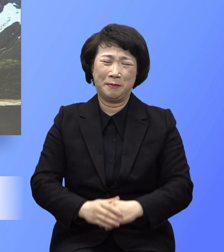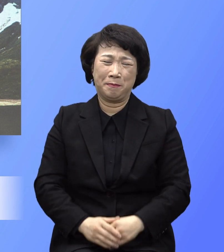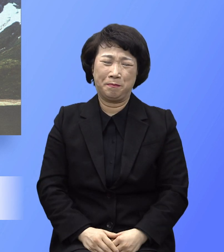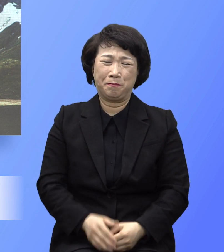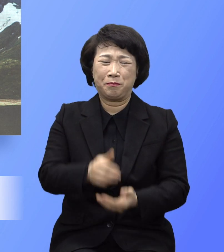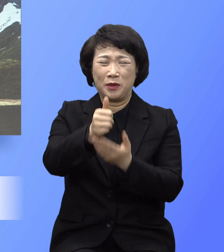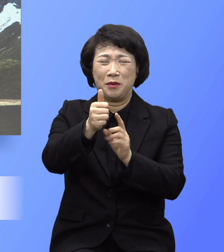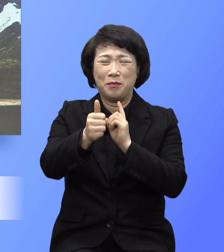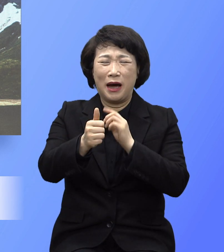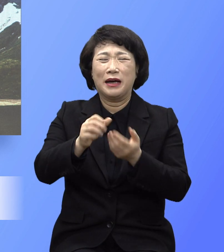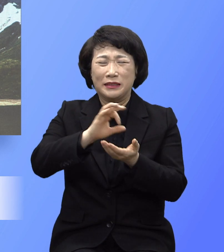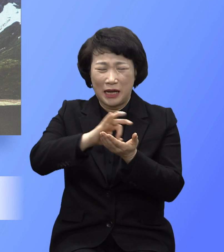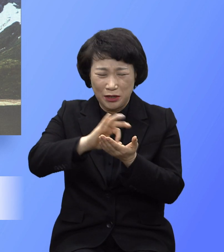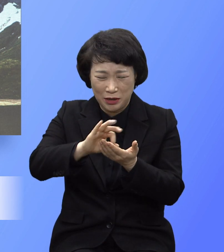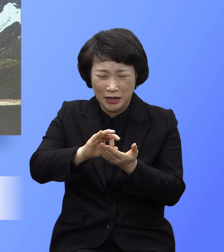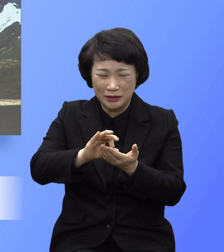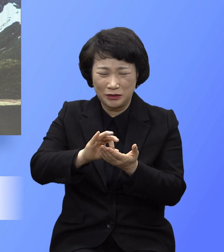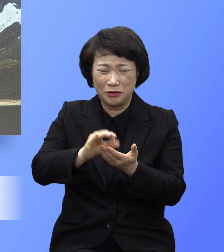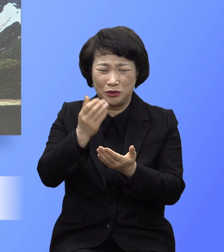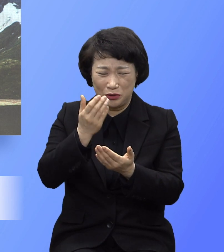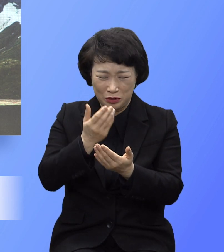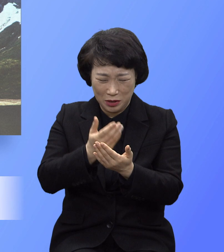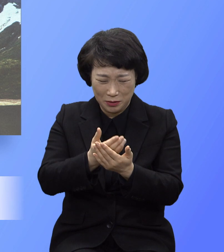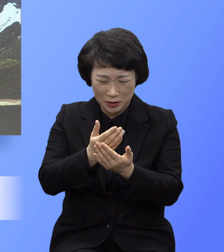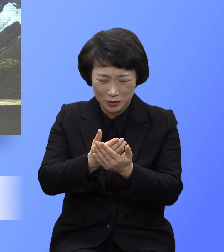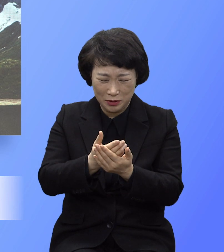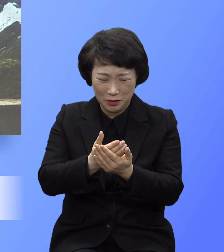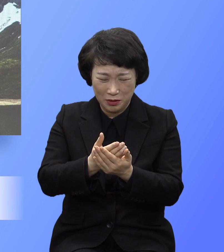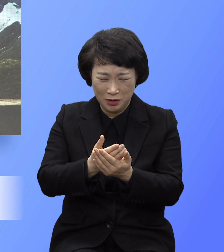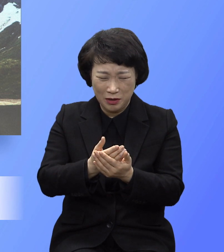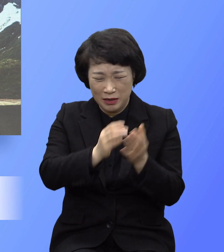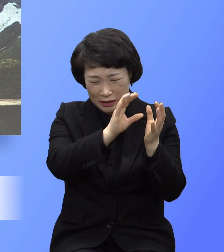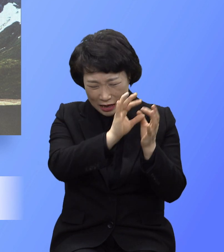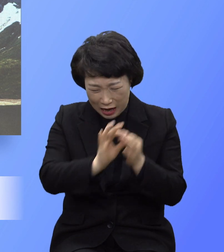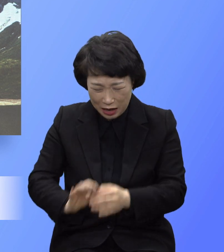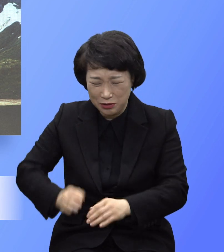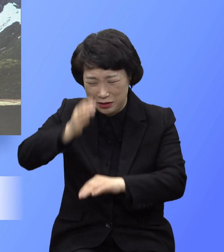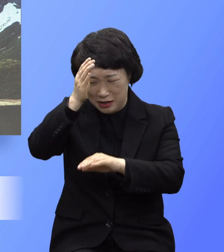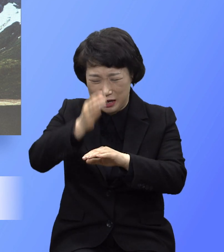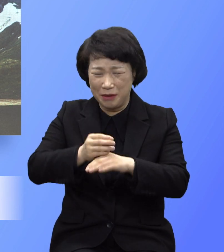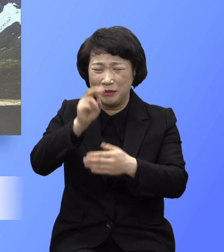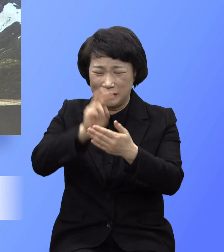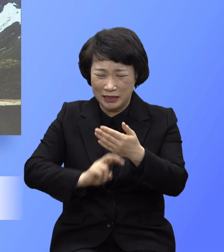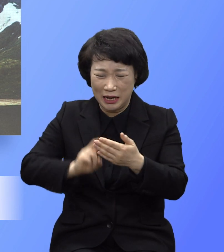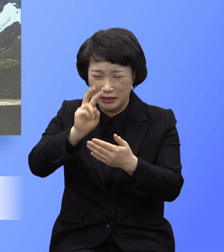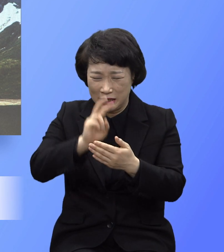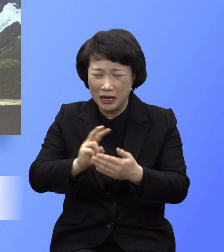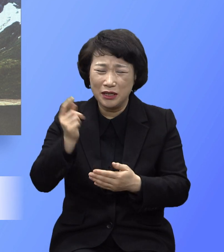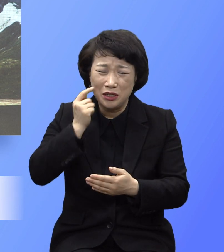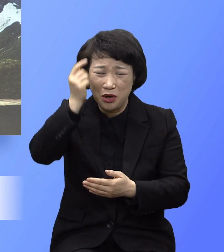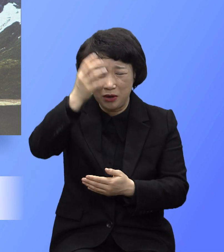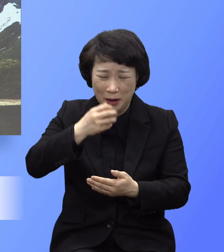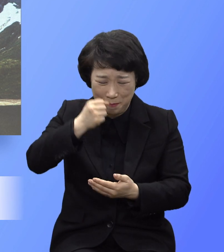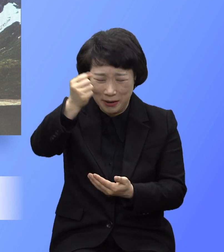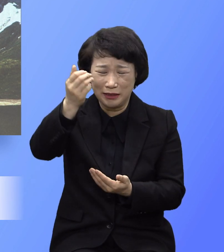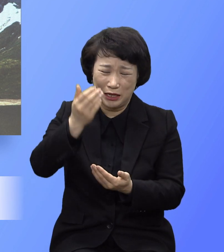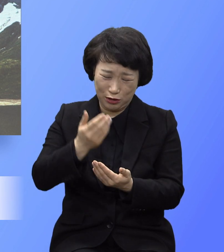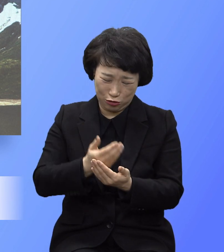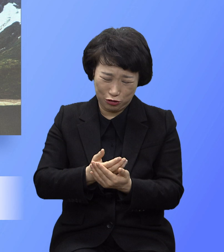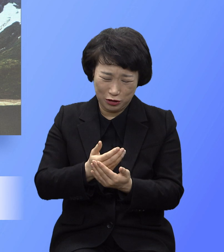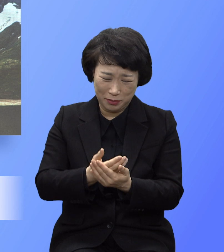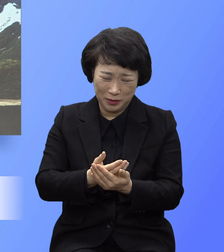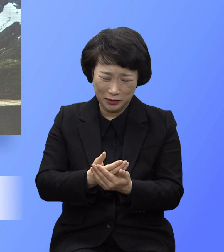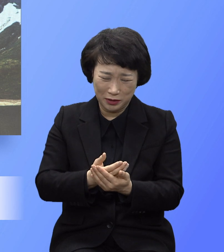감사합니다. 주만 사용해 주시옵시고 끝없이 감사와 찬양과 영광을